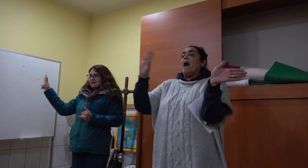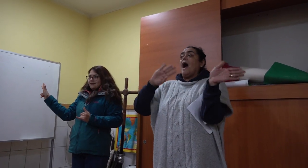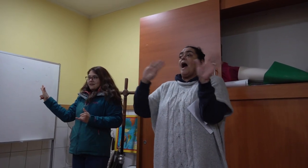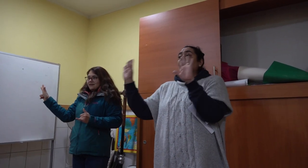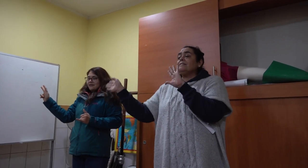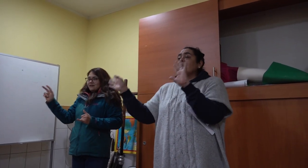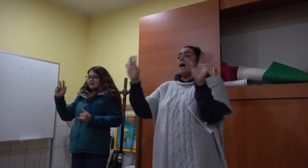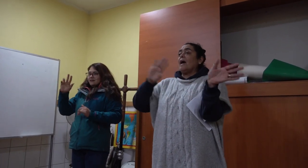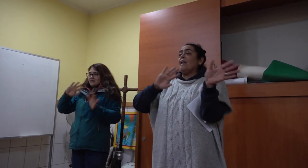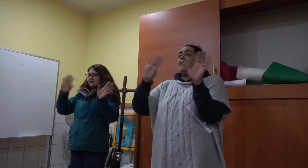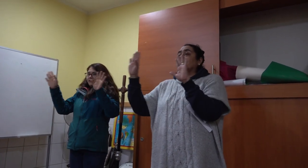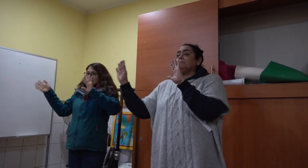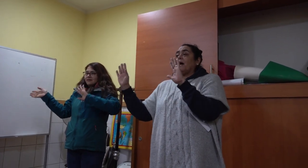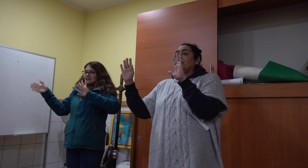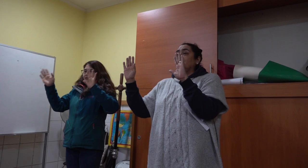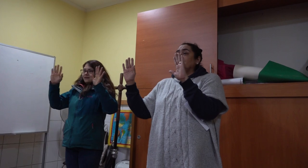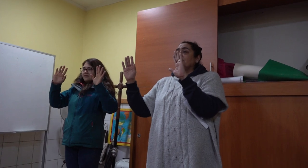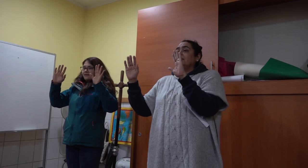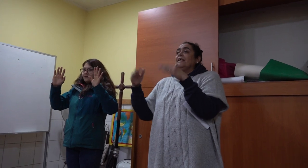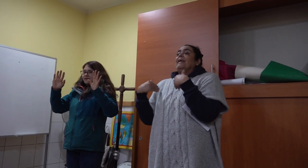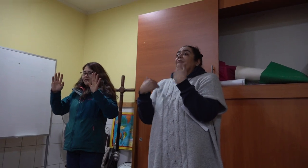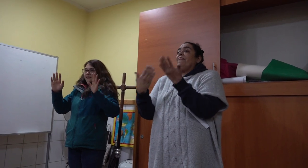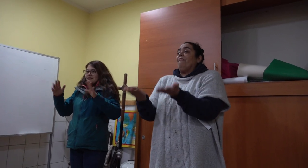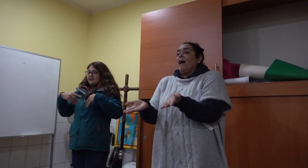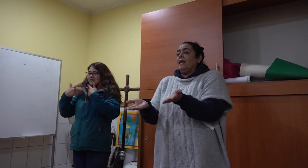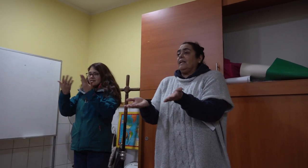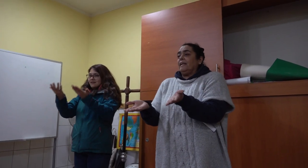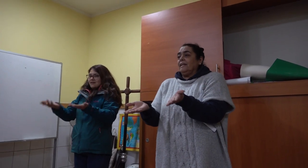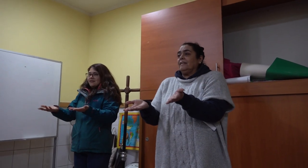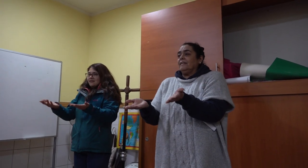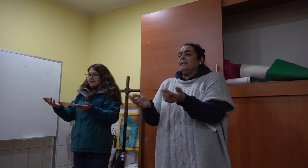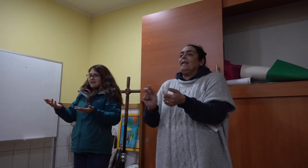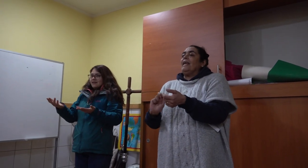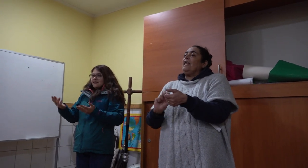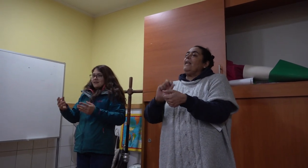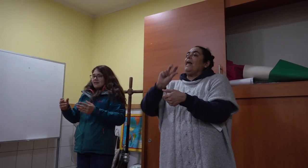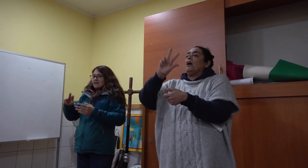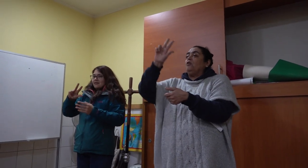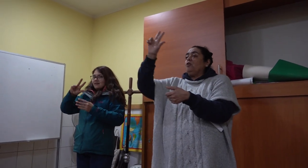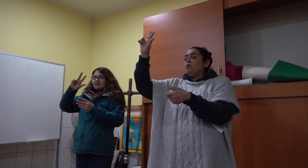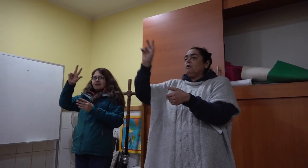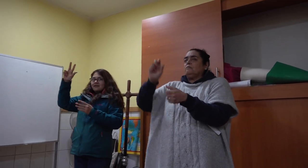Entonces, alza las manos, dale